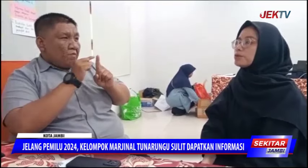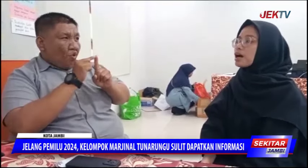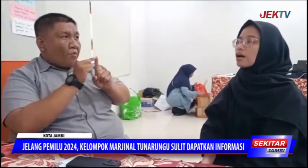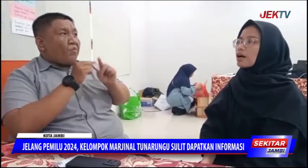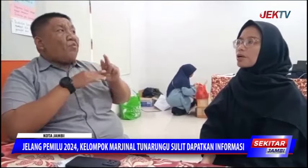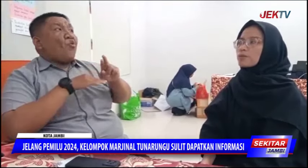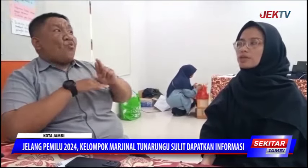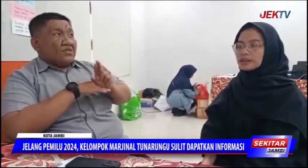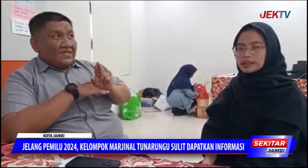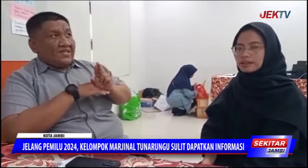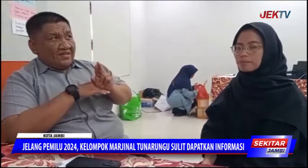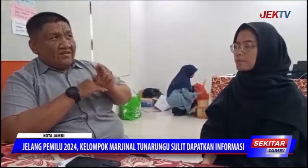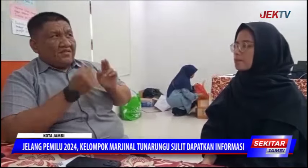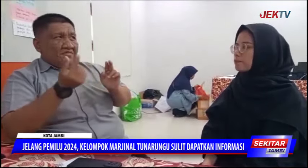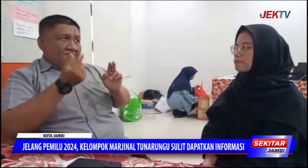diundang KPU provinsi